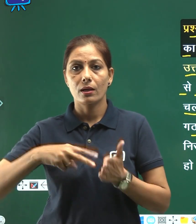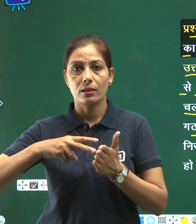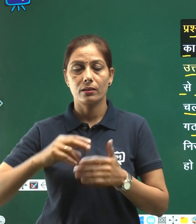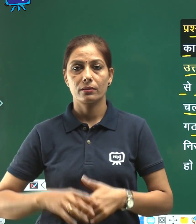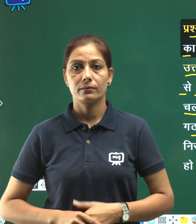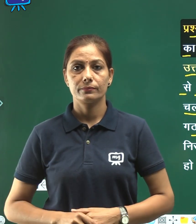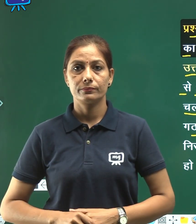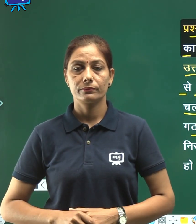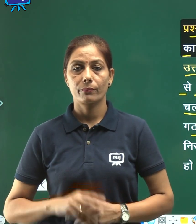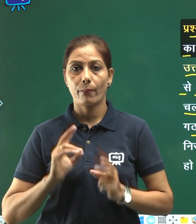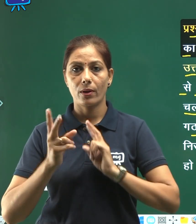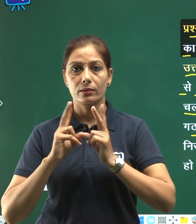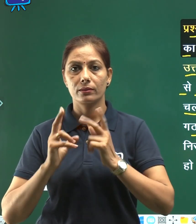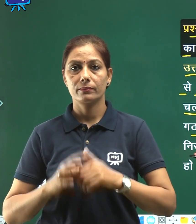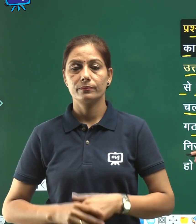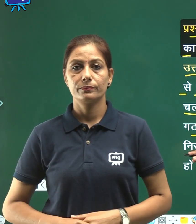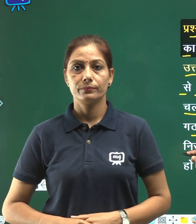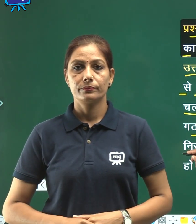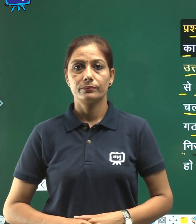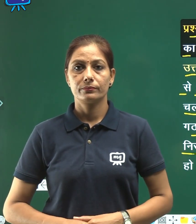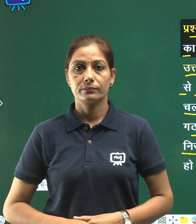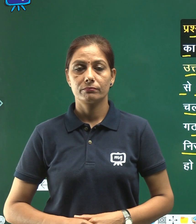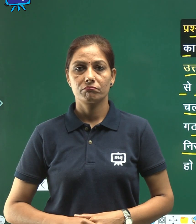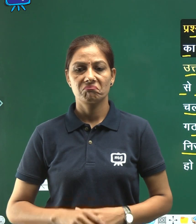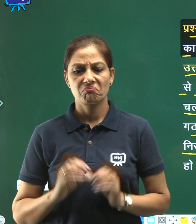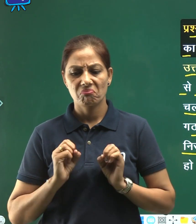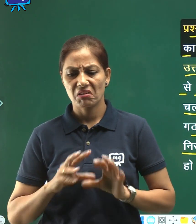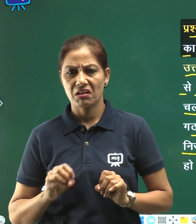अर्थात बात निरर्थक